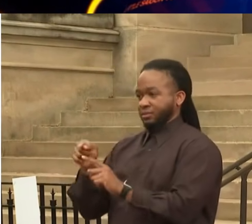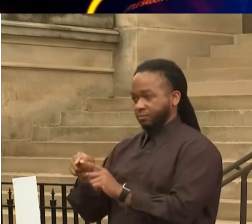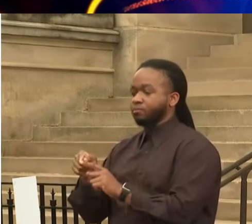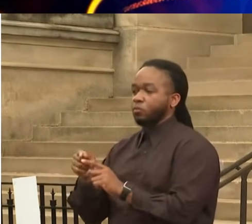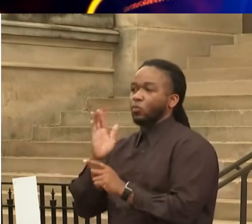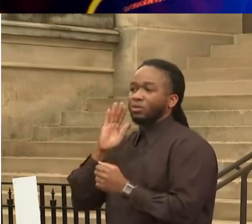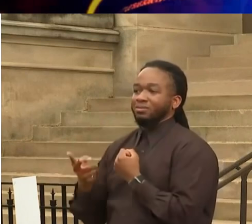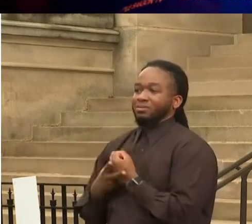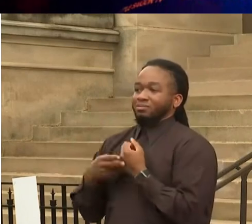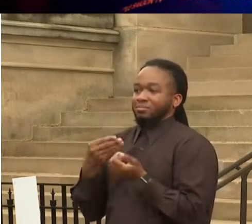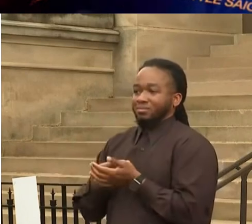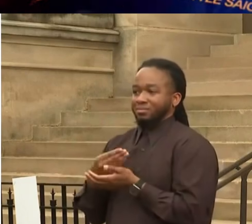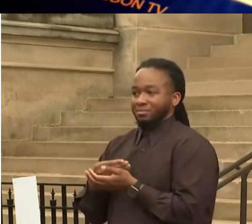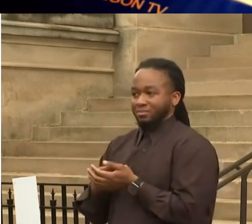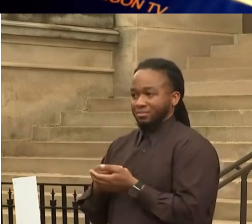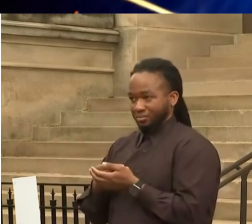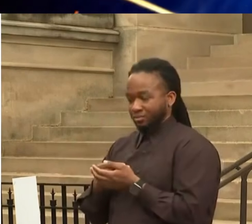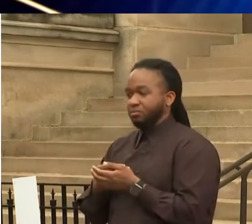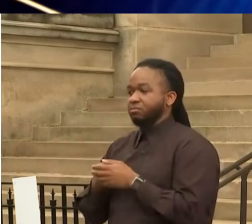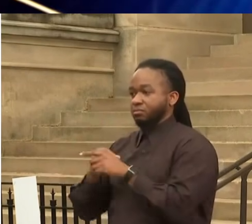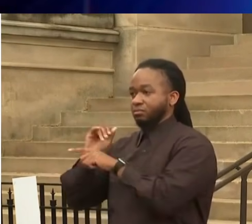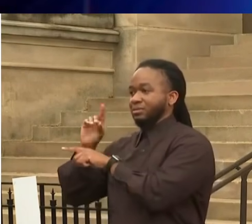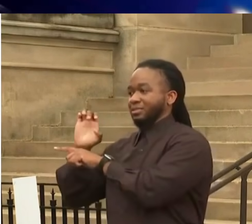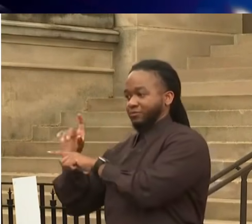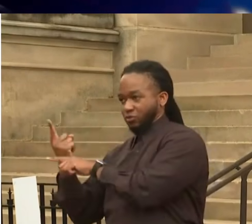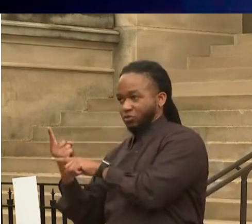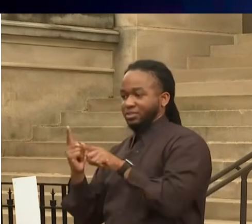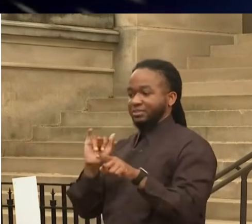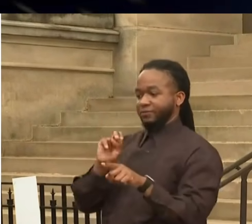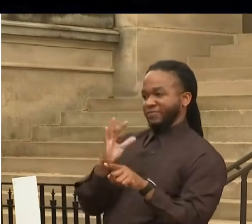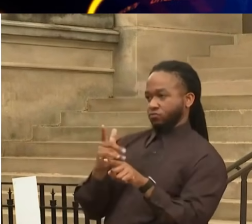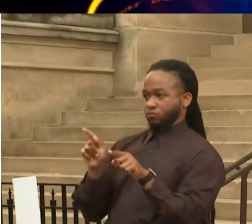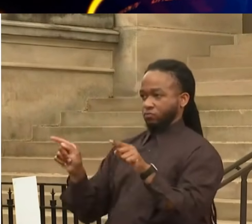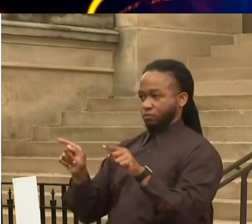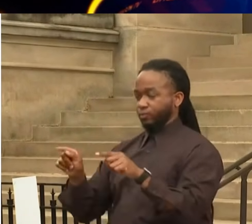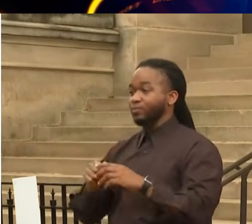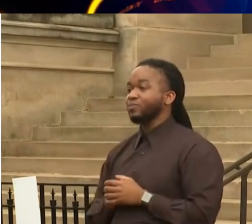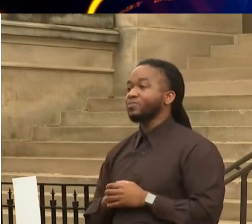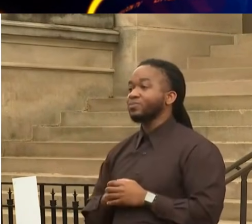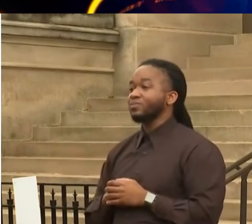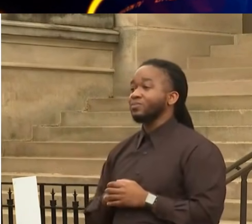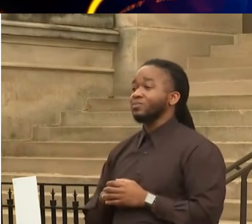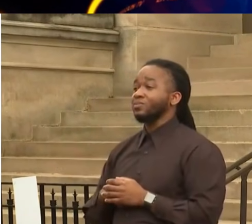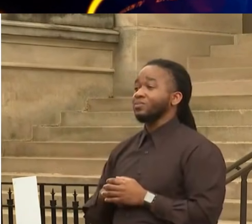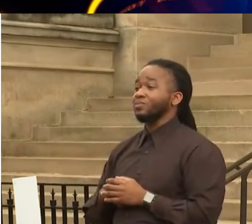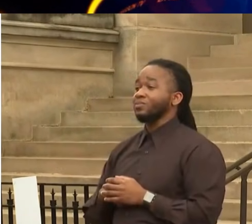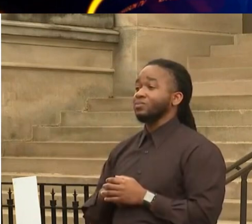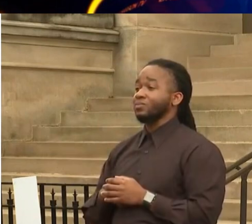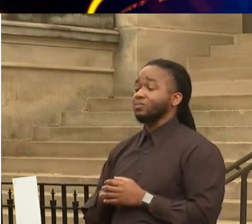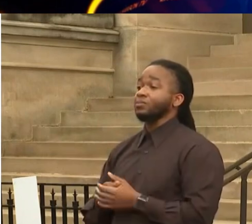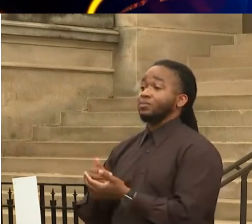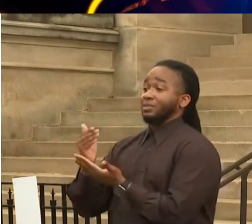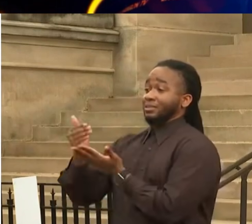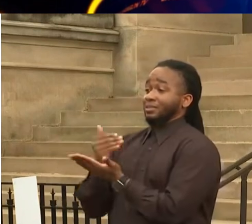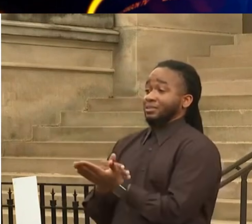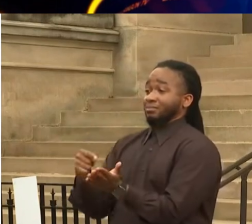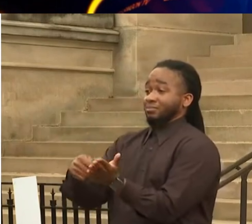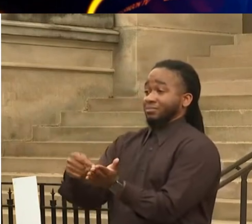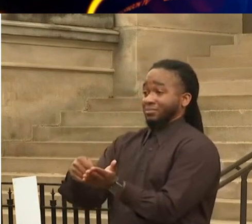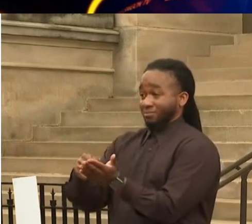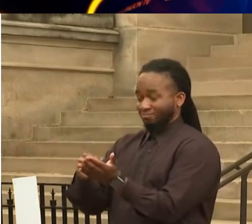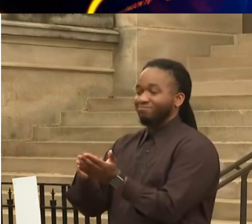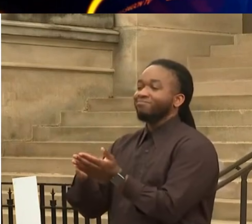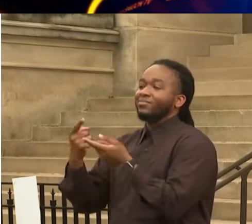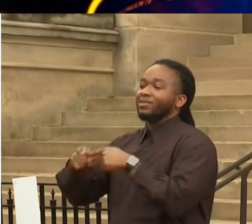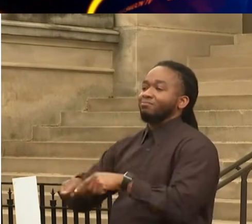trung ở tại các thành phố mà đông người gốc Phi Châu cư ngụ, Atlanta vân vân, và các quận đó, họ đi bỏ phiếu